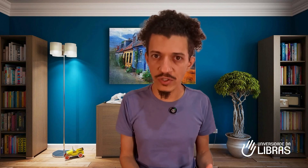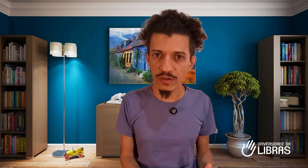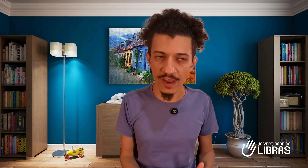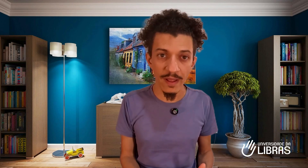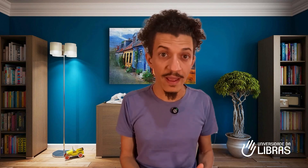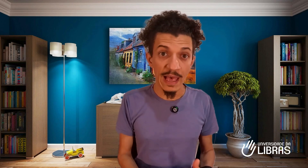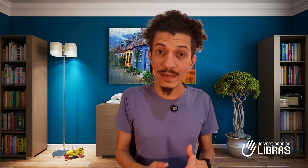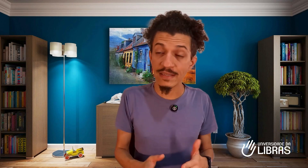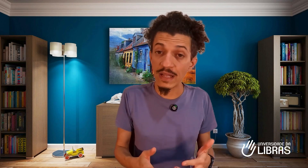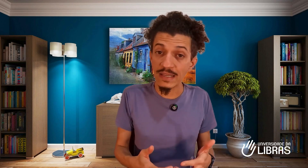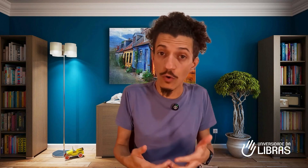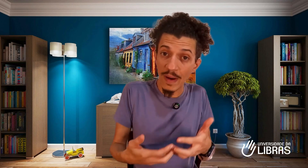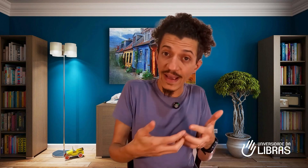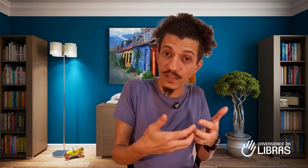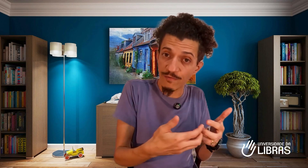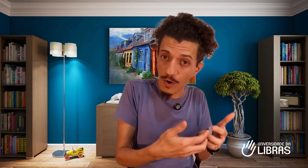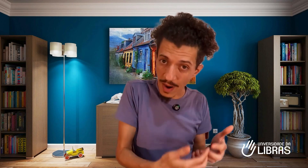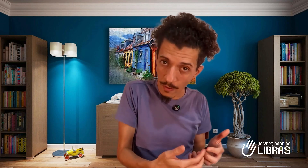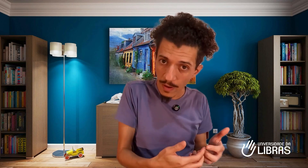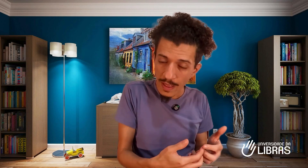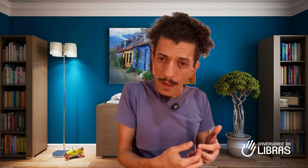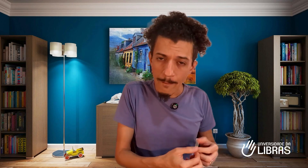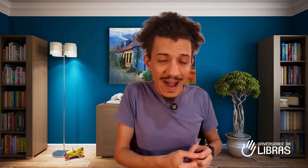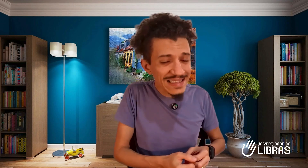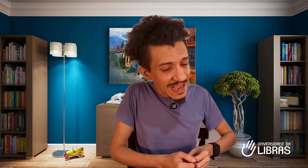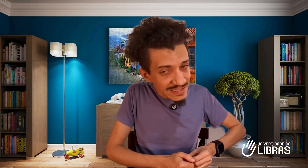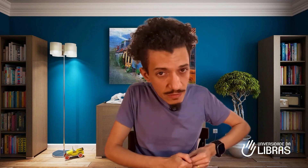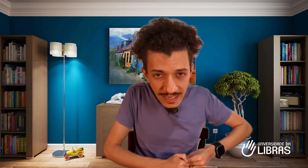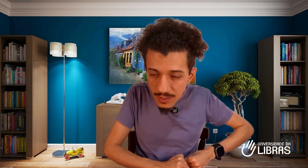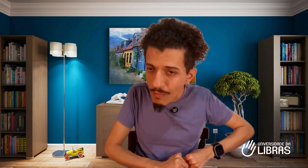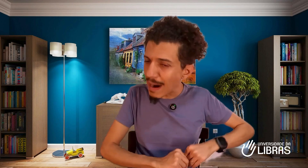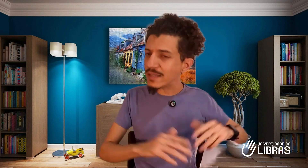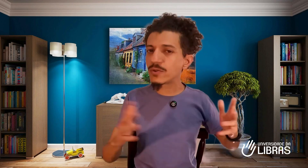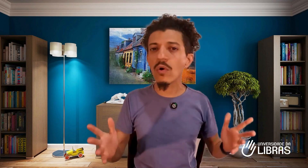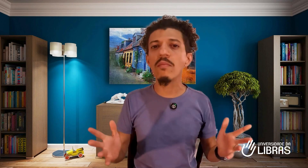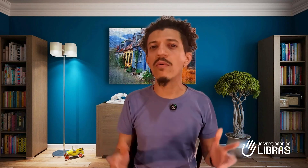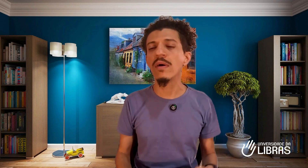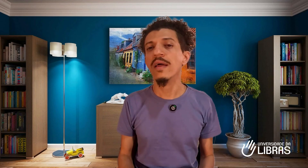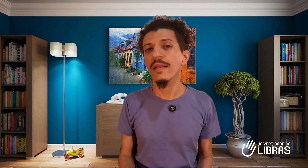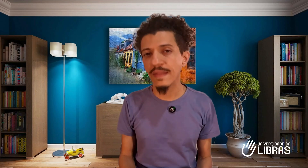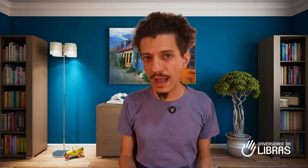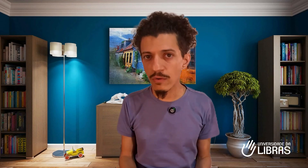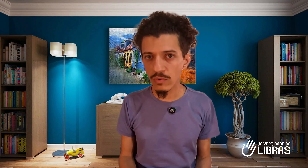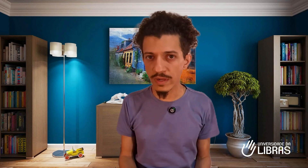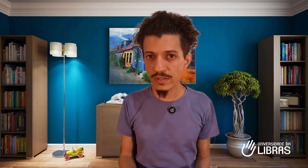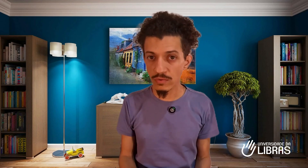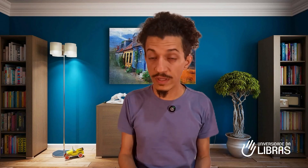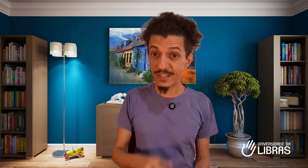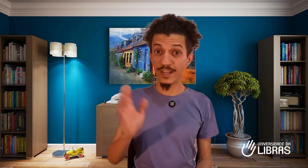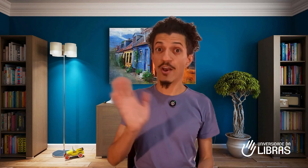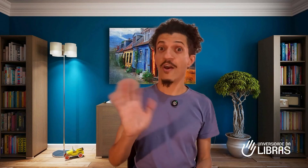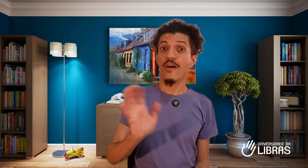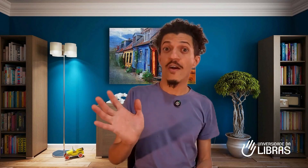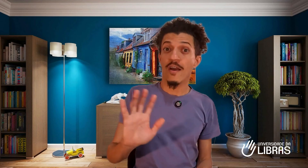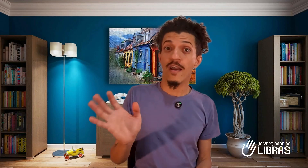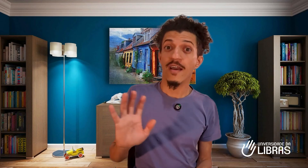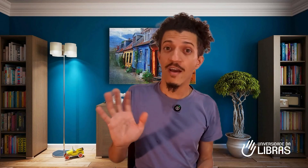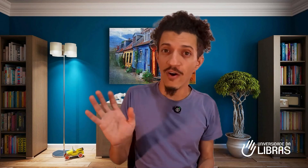estiver. É uma saudação mais informal, mas é a saudação mais comum na cultura surda, esse